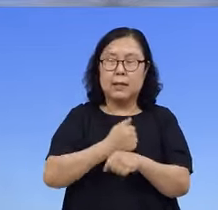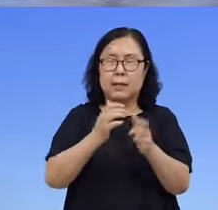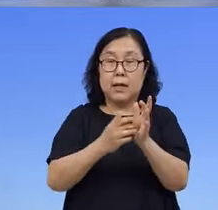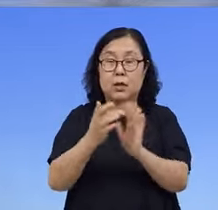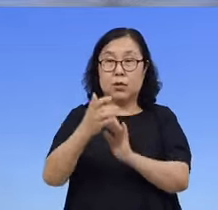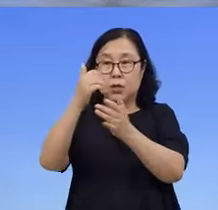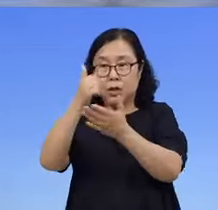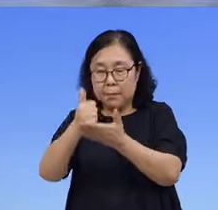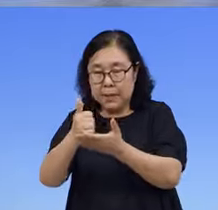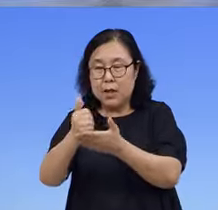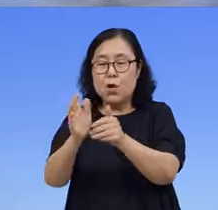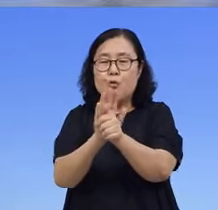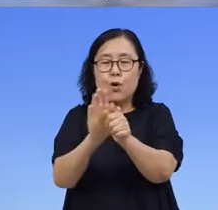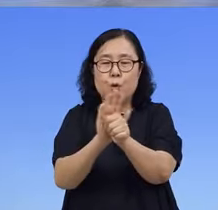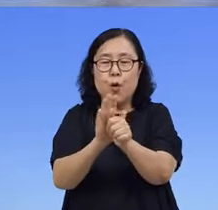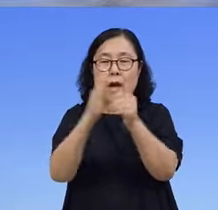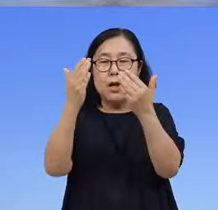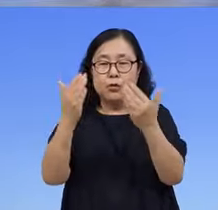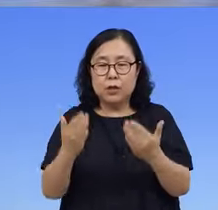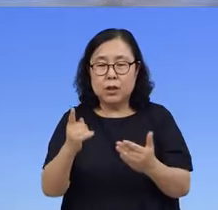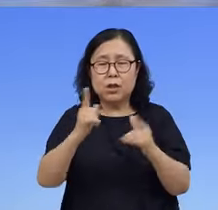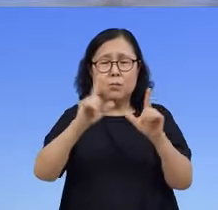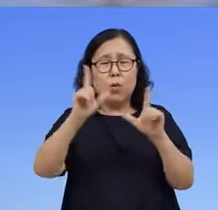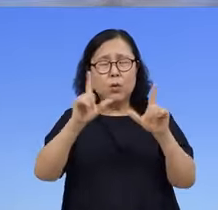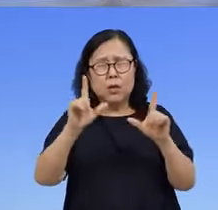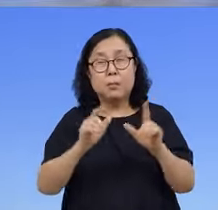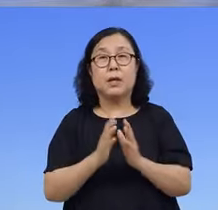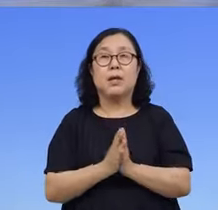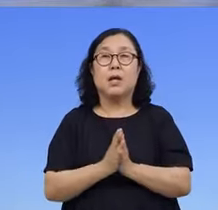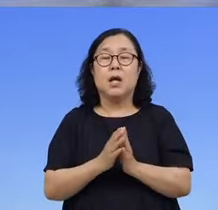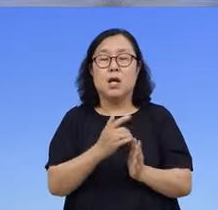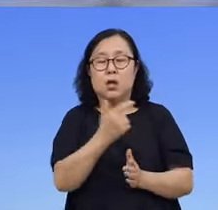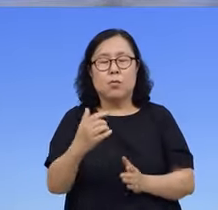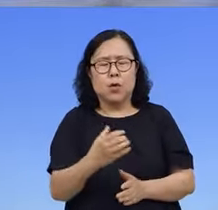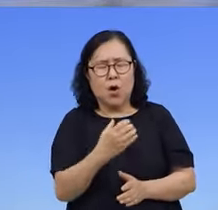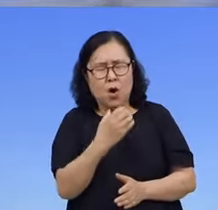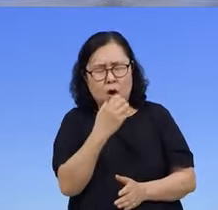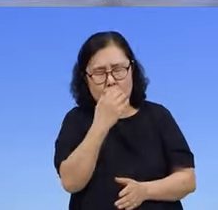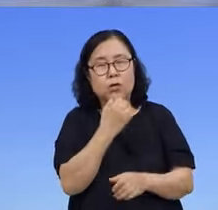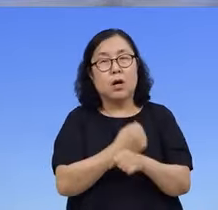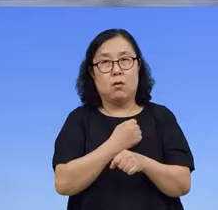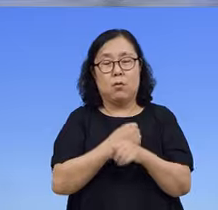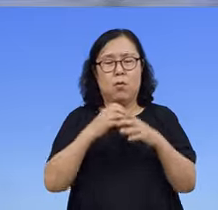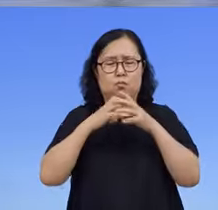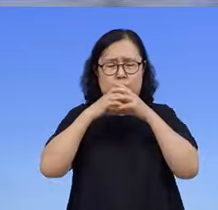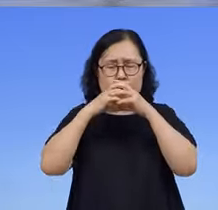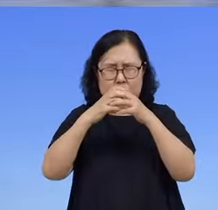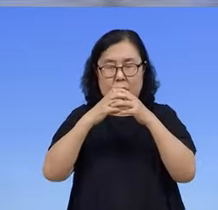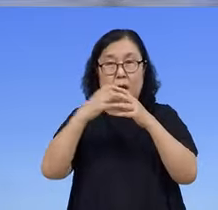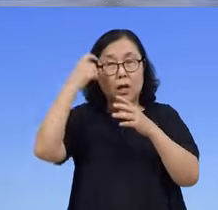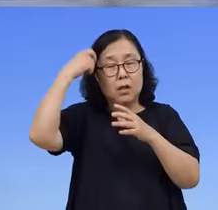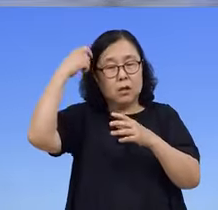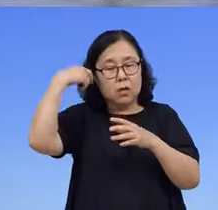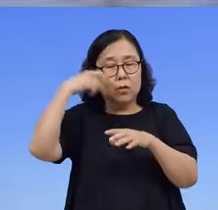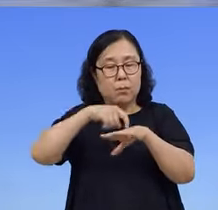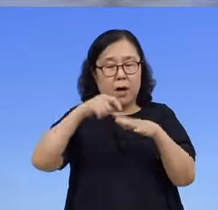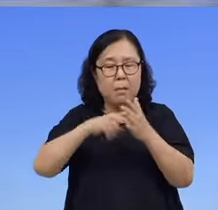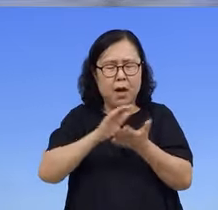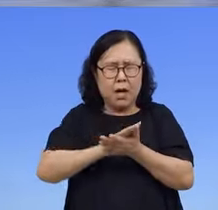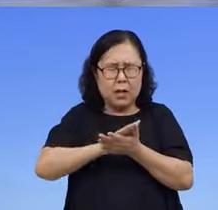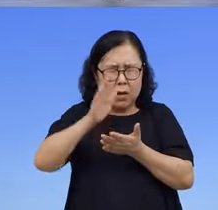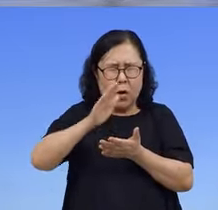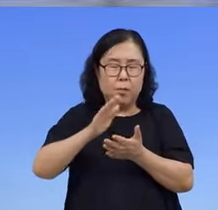주님께서 이 여성도님을 만져주시는 그 현장이 너무 거룩하고 엄숙하게 느껴져서 마음에